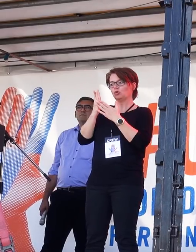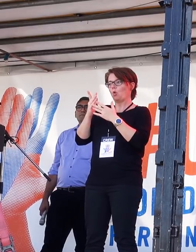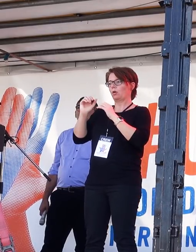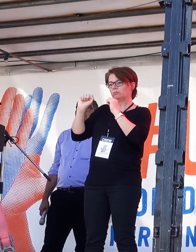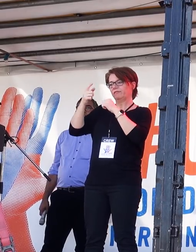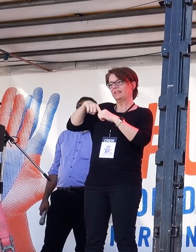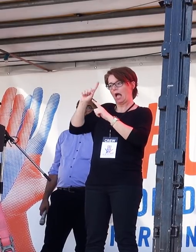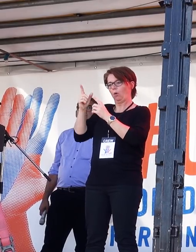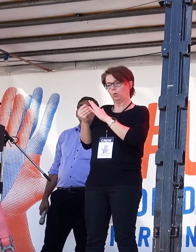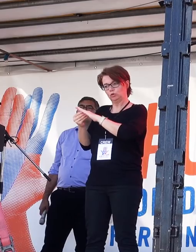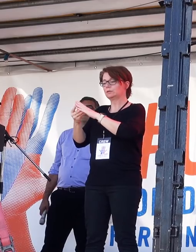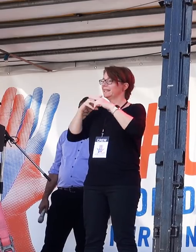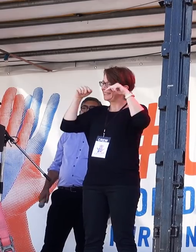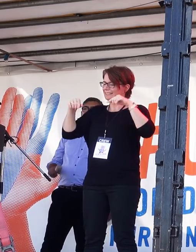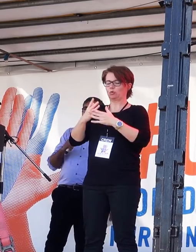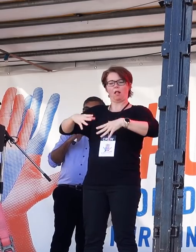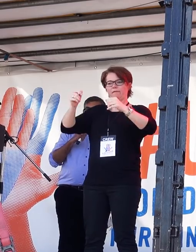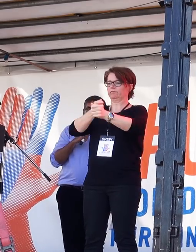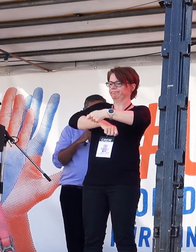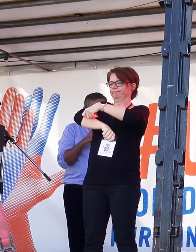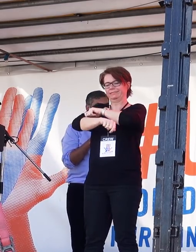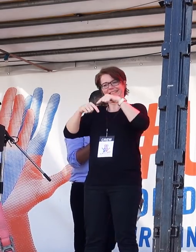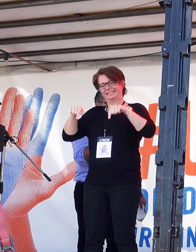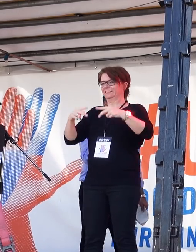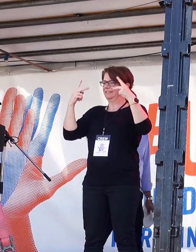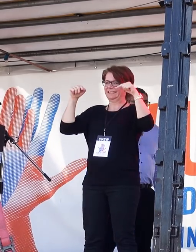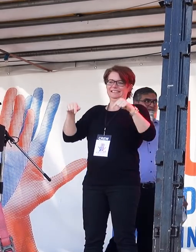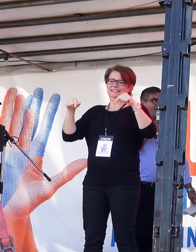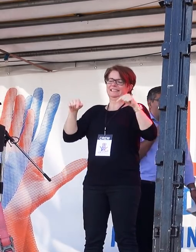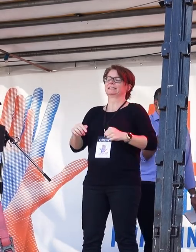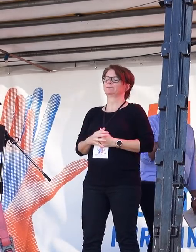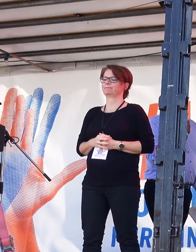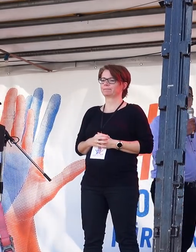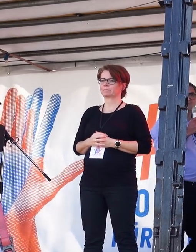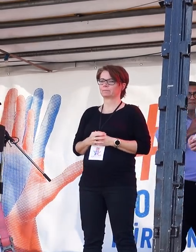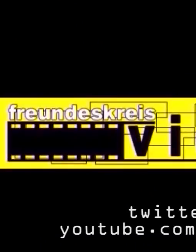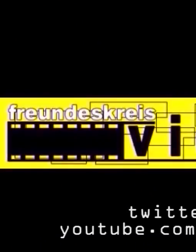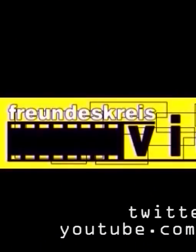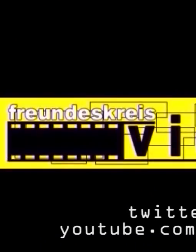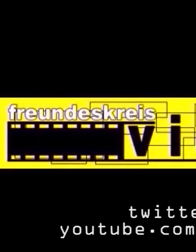Jetzt. Vielen Dank. Vielen Dank, David.